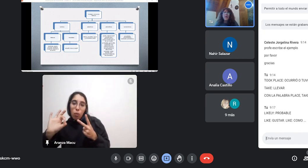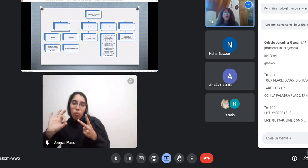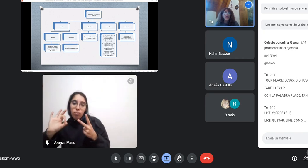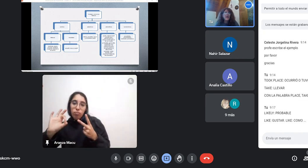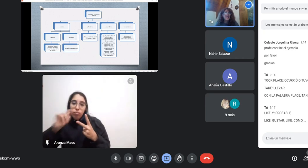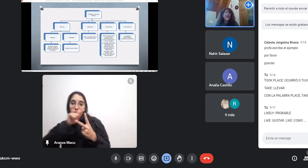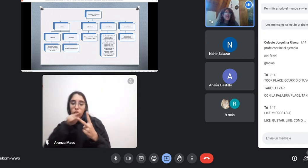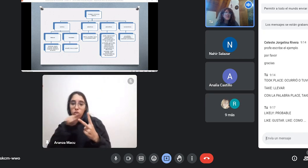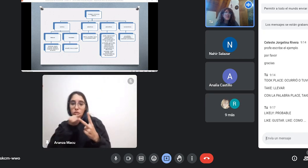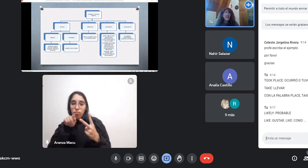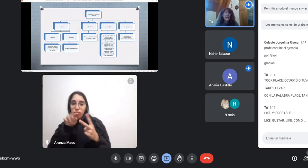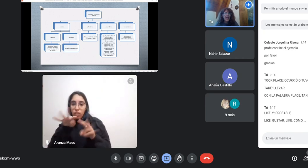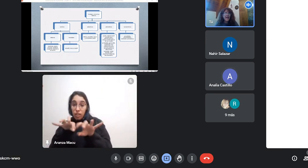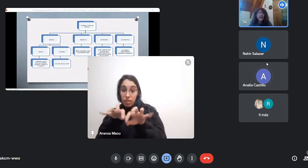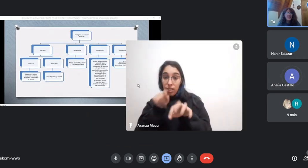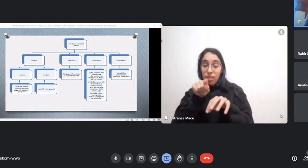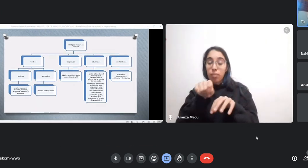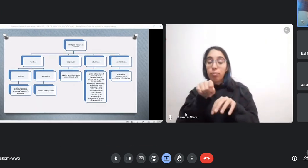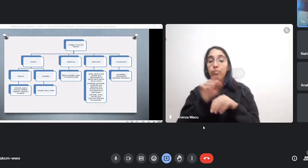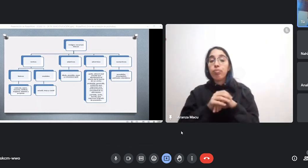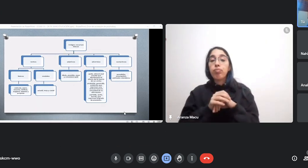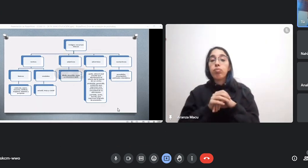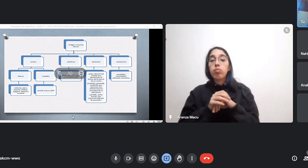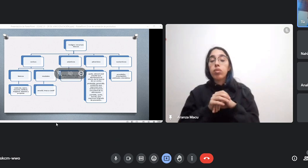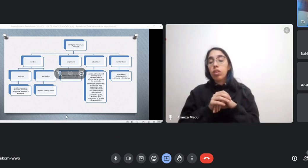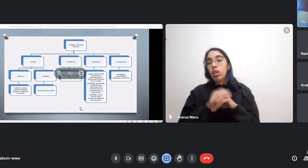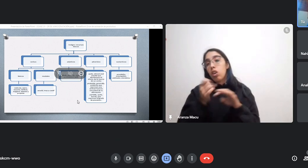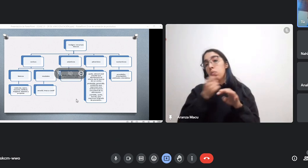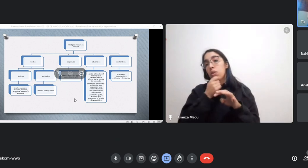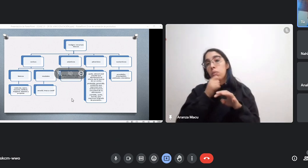En el caso de likely, como vimos ahí, es